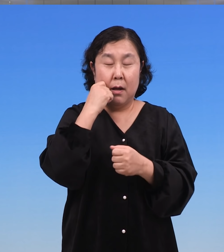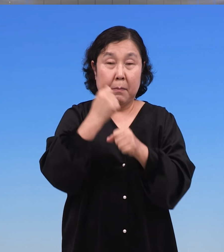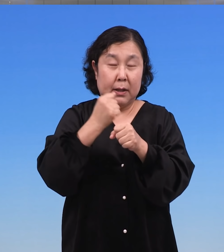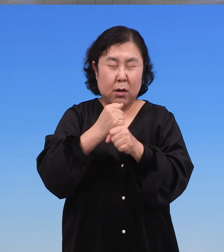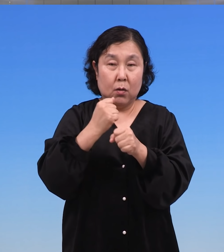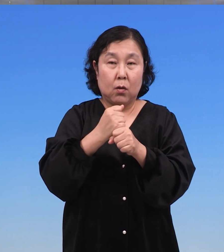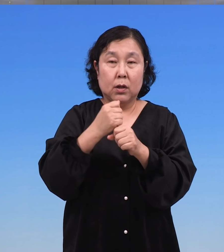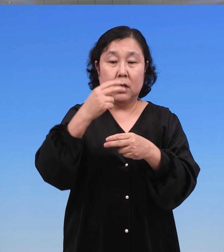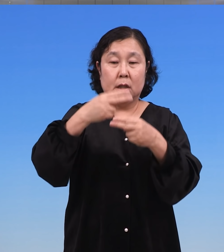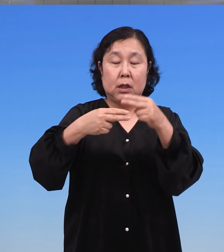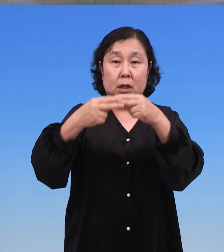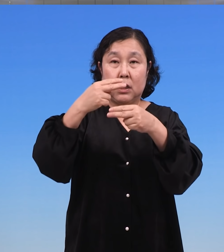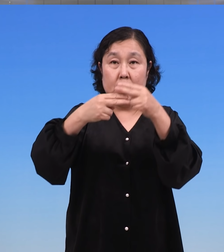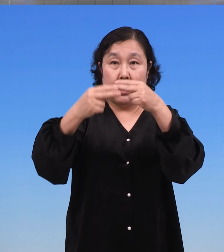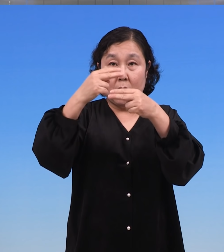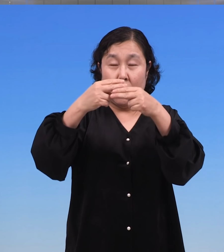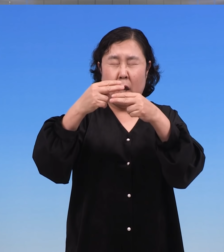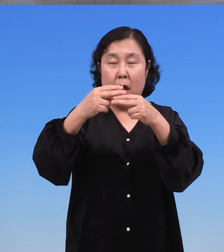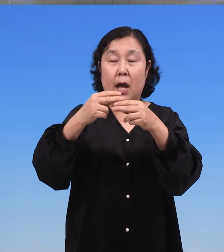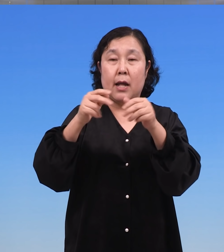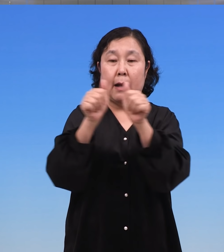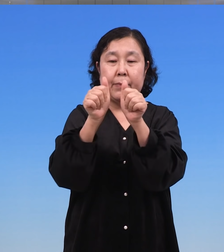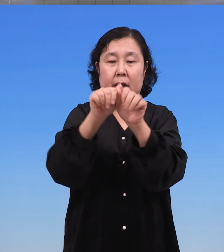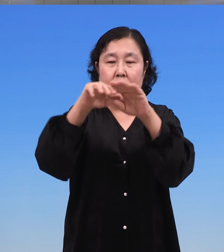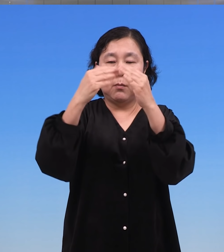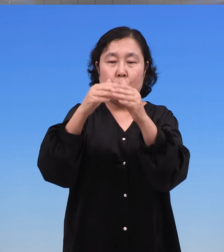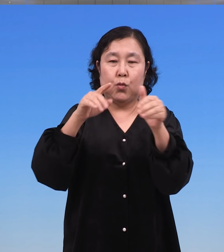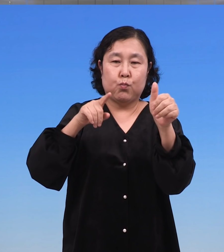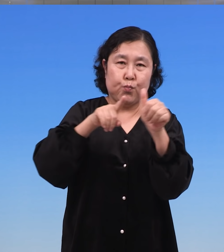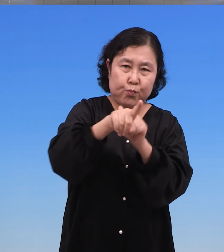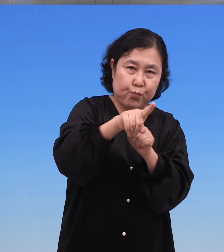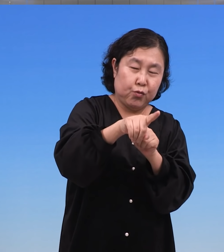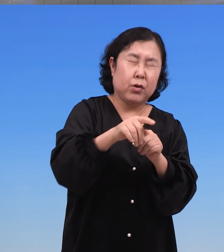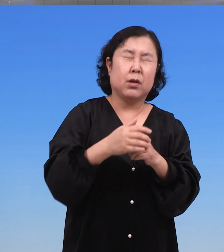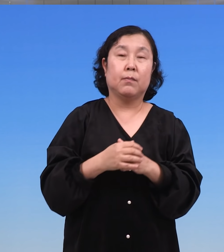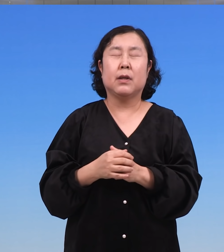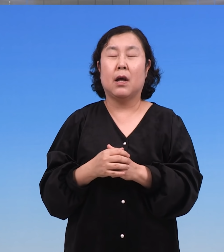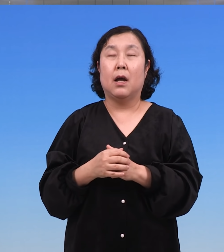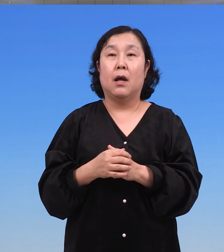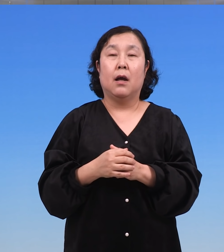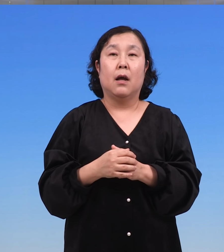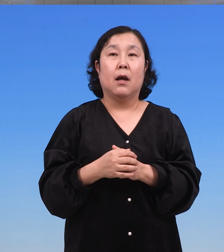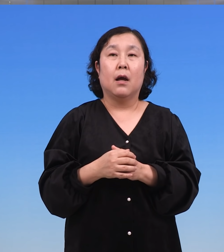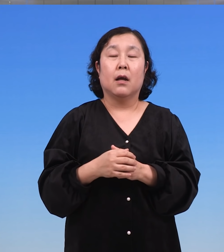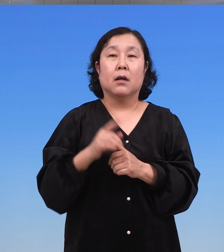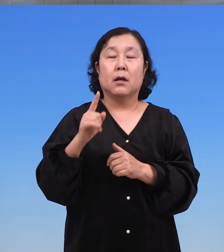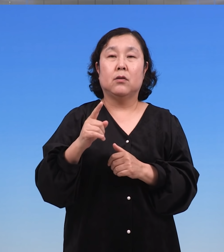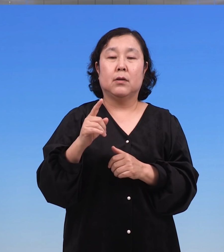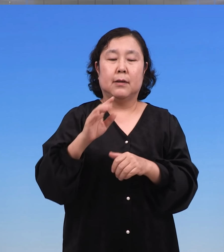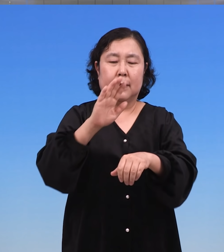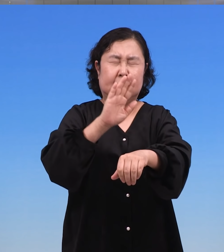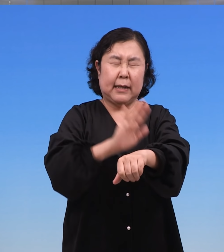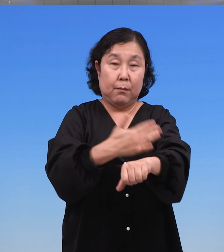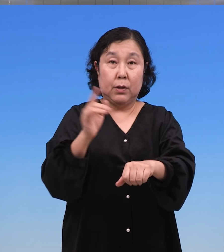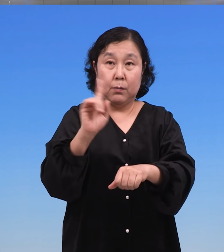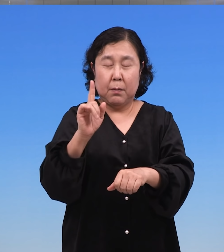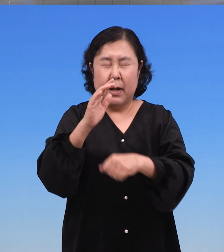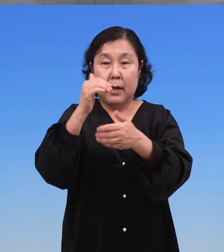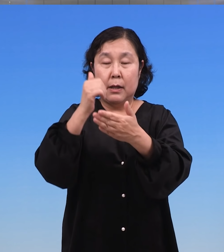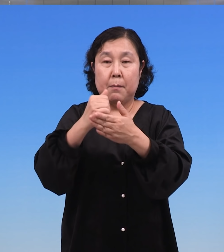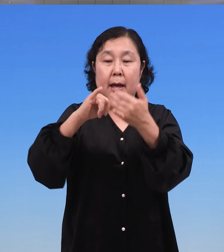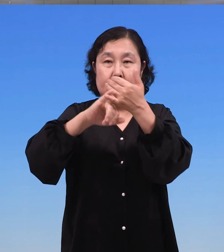그 성의 남자들을 몰살시키는 짓을 저지릅니다. 야곱의 그 아들들이 저지른 치명적인 잘못이